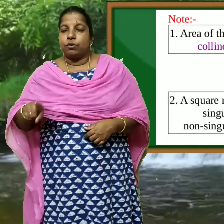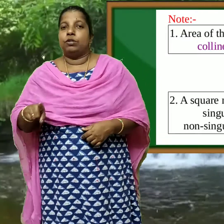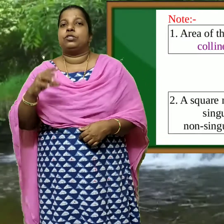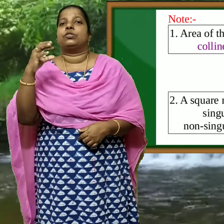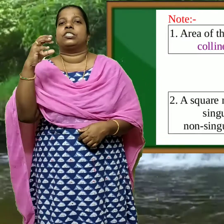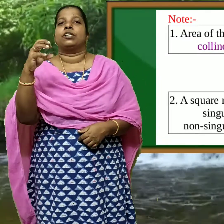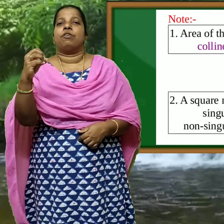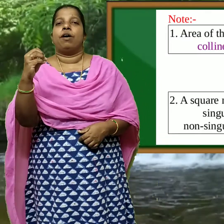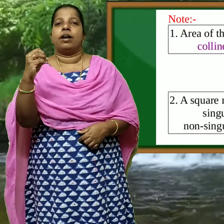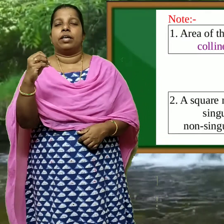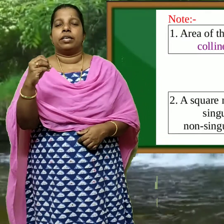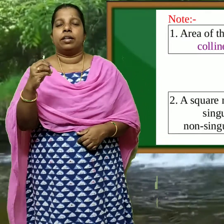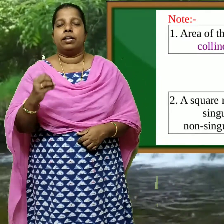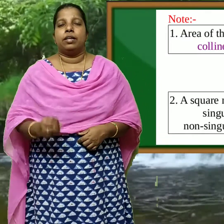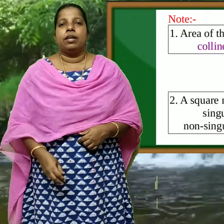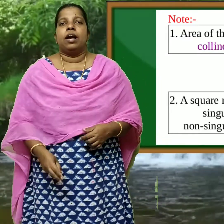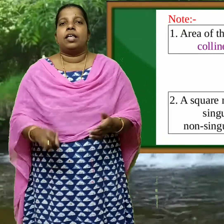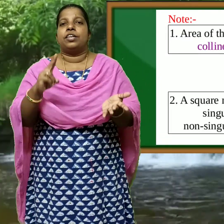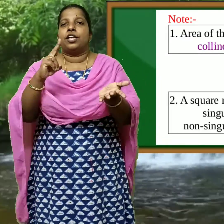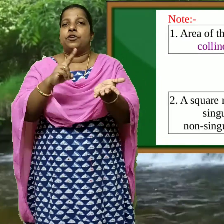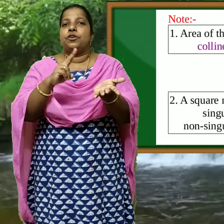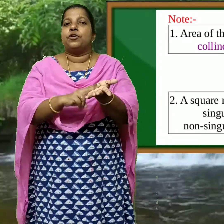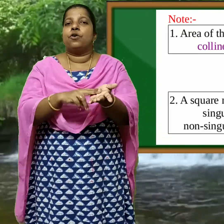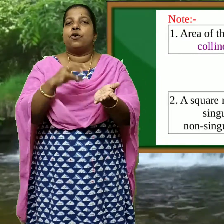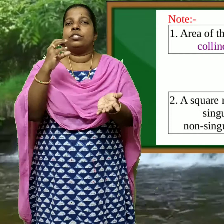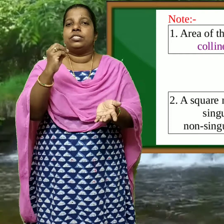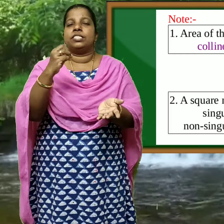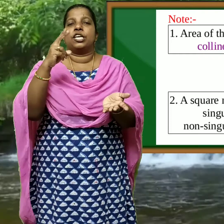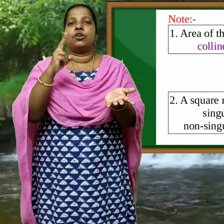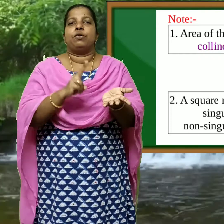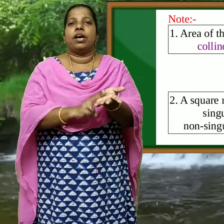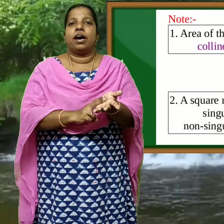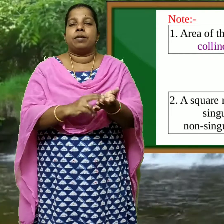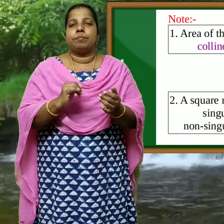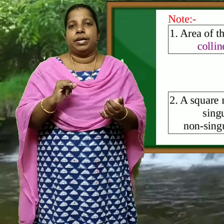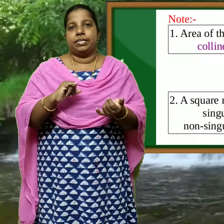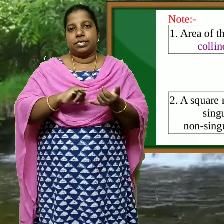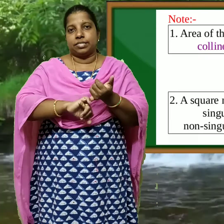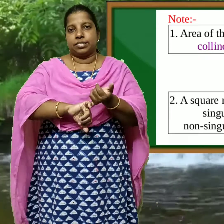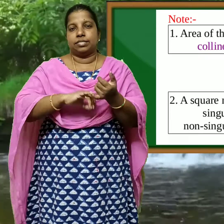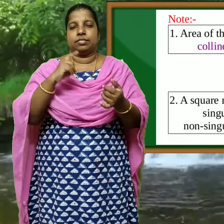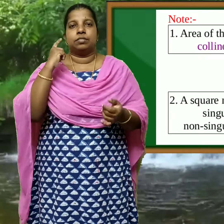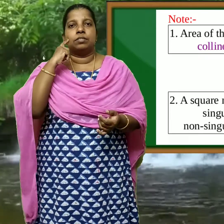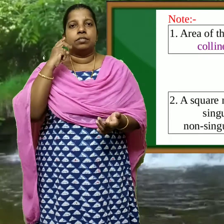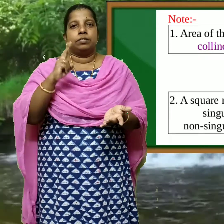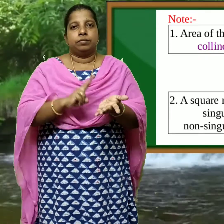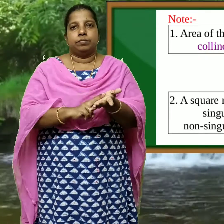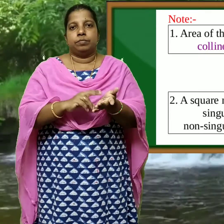ടു 0 ആകുമ്പോൾ അതിനെ നോൺ സിംഗുലാർ മെട്രിക്സ് എന്നും പറയും.